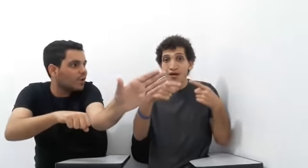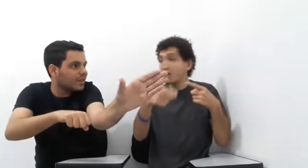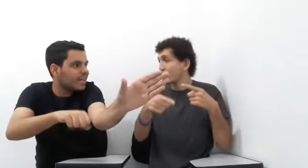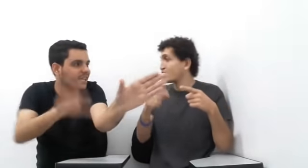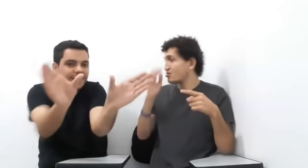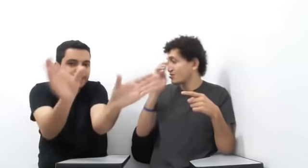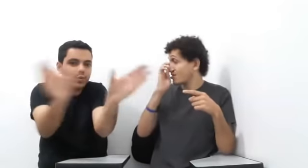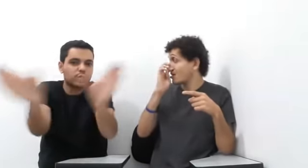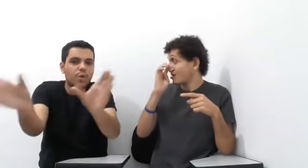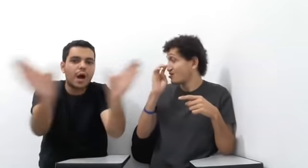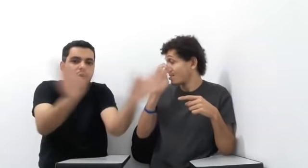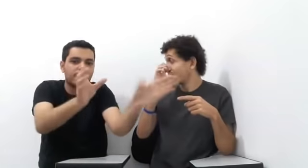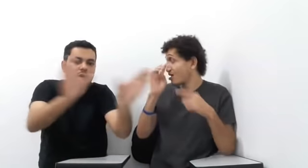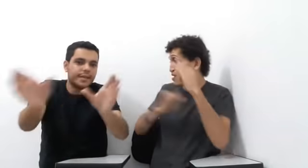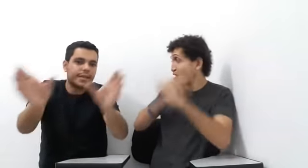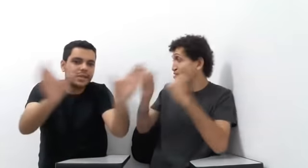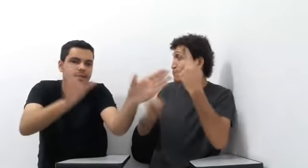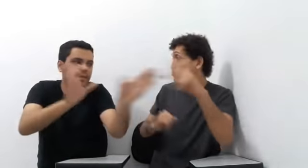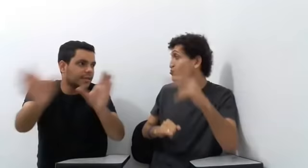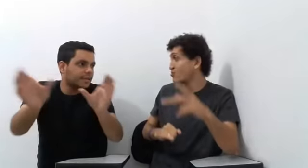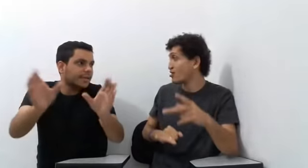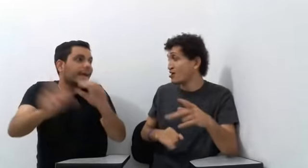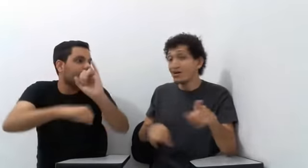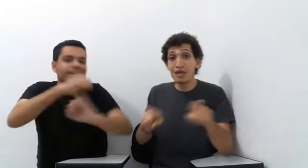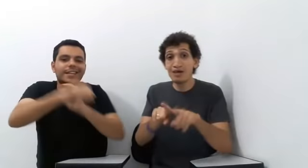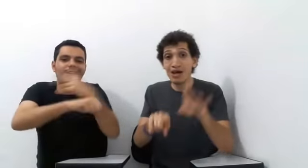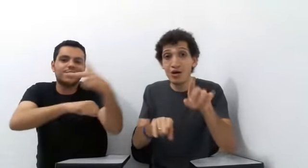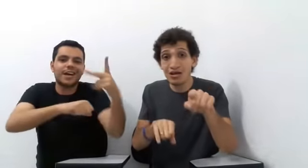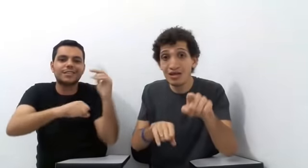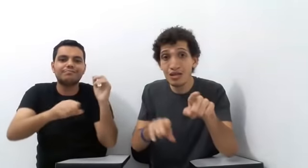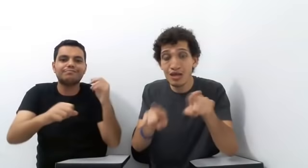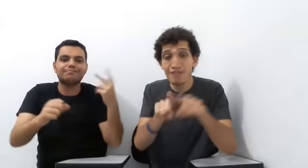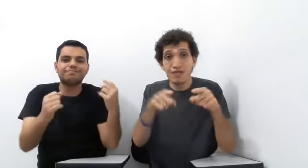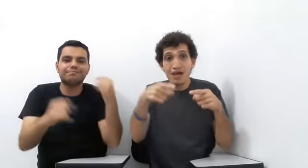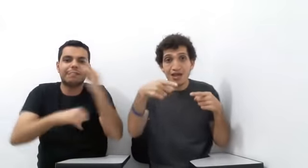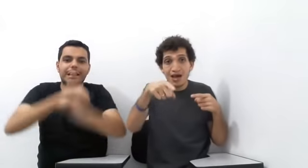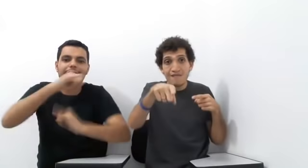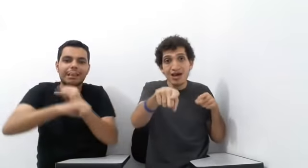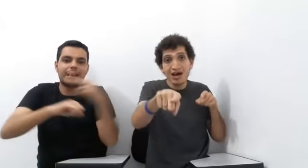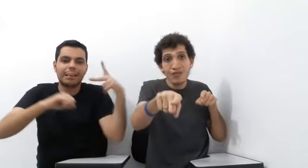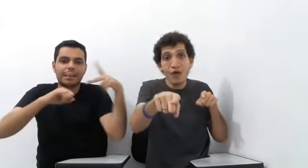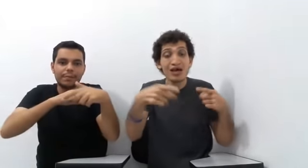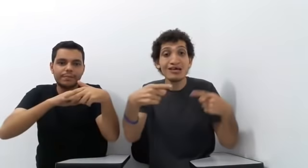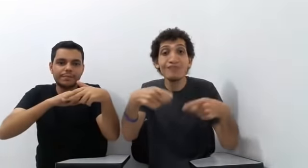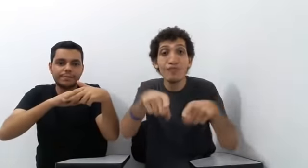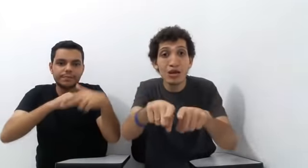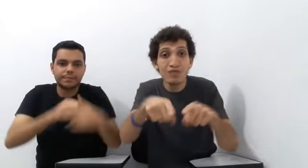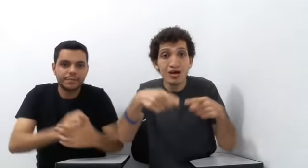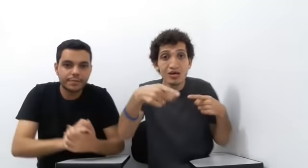né, às vezes é pontual. Da pessoa. E também tem, não é simultâneo, assim não.